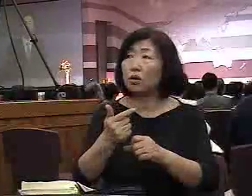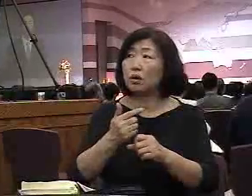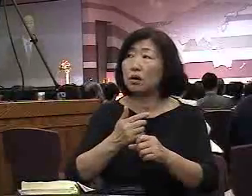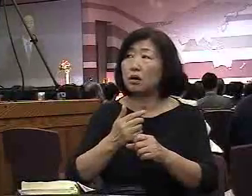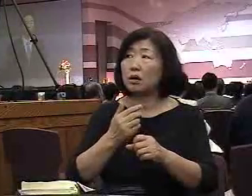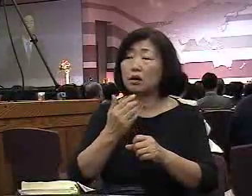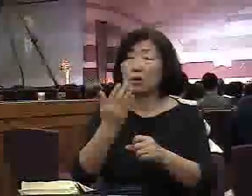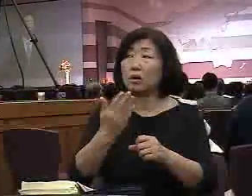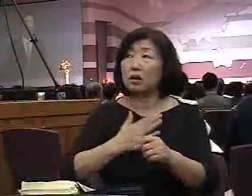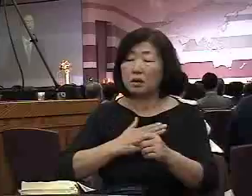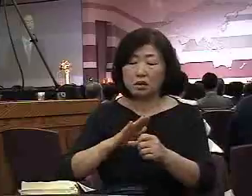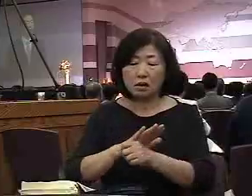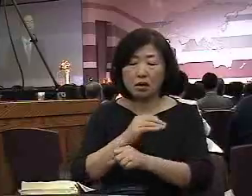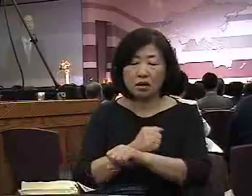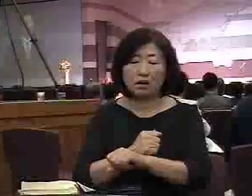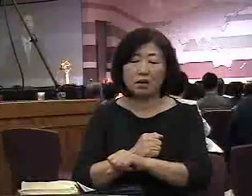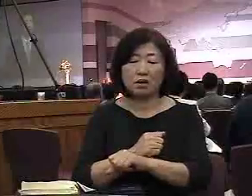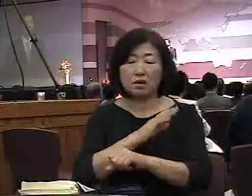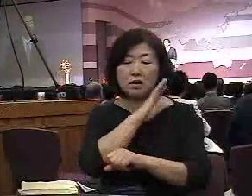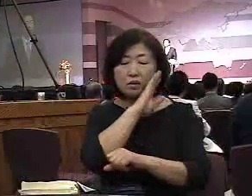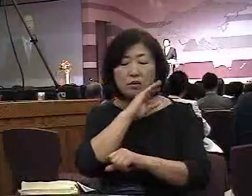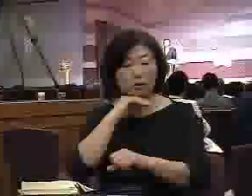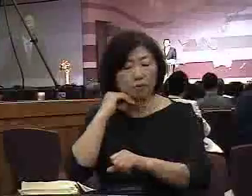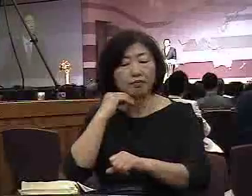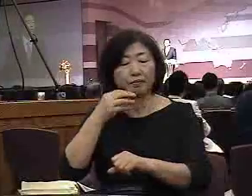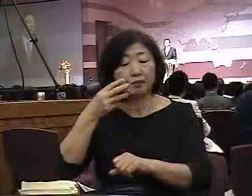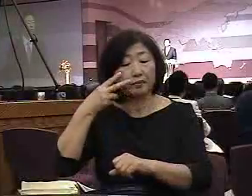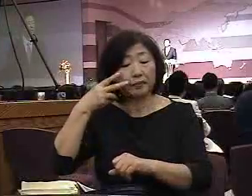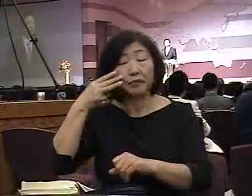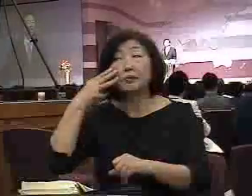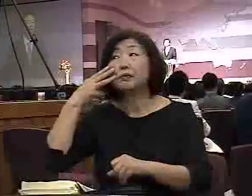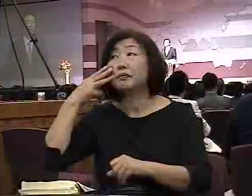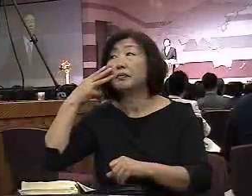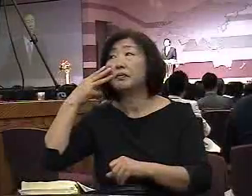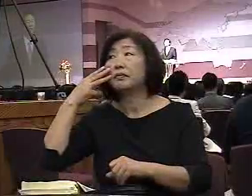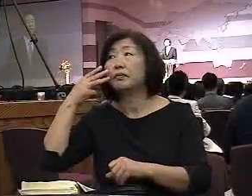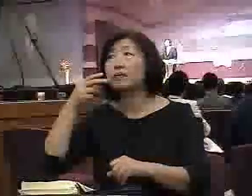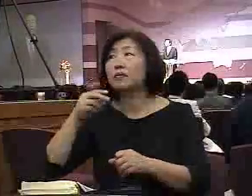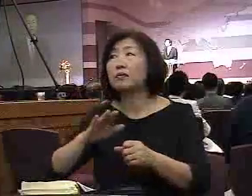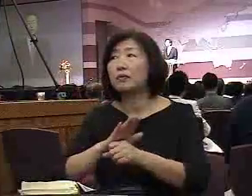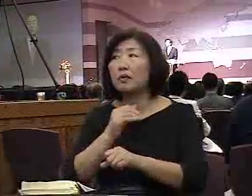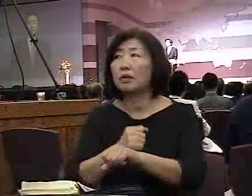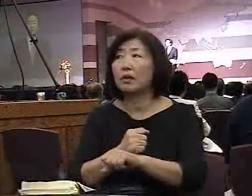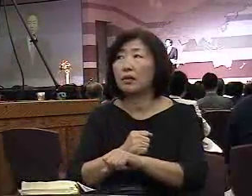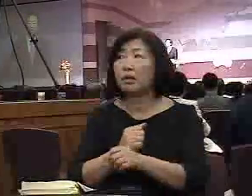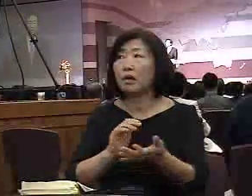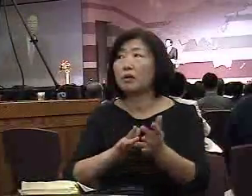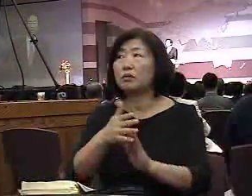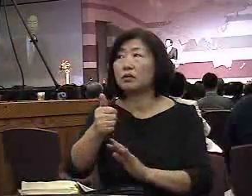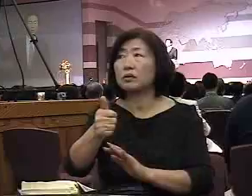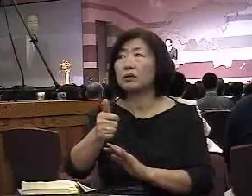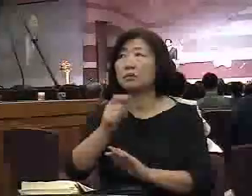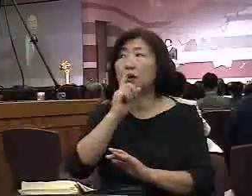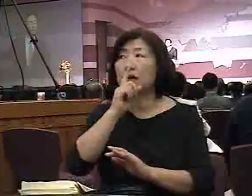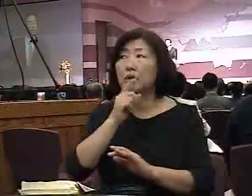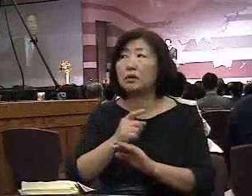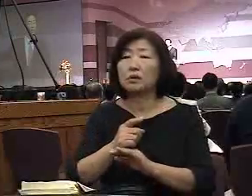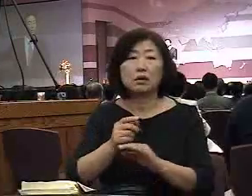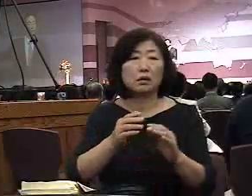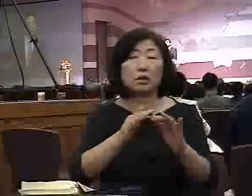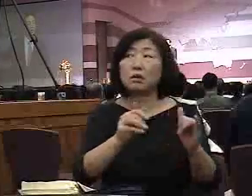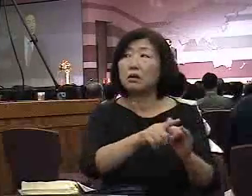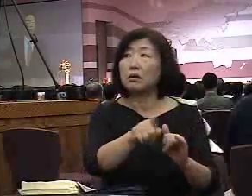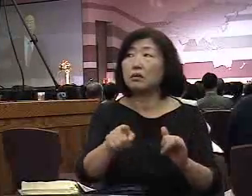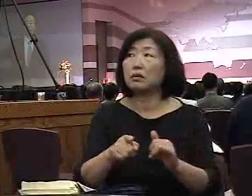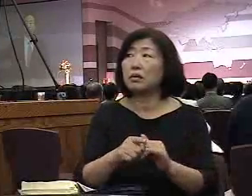사랑하니? 베드로가 아마 그 정도는 예, 사랑합니다 말할 수 있으려고 하는데 예수님이 말씀하십니다. 여기는 사람들을